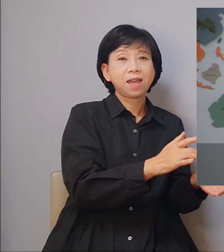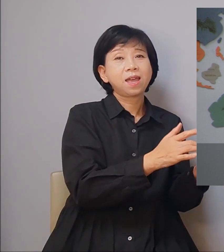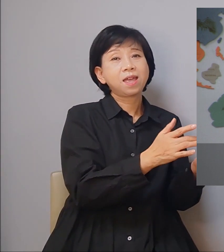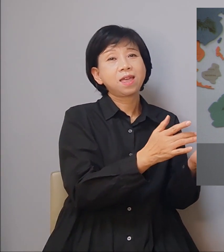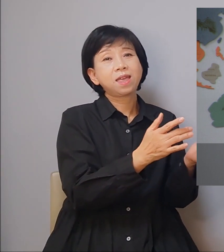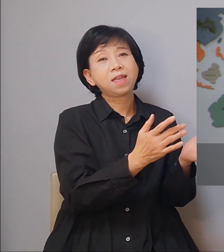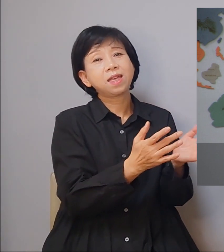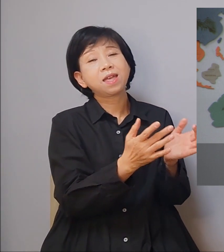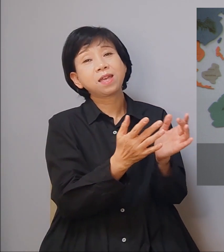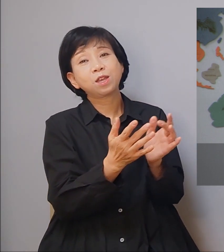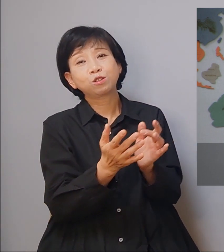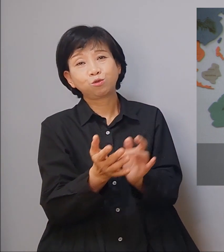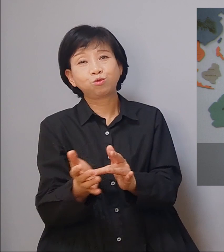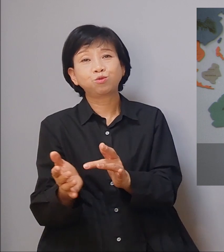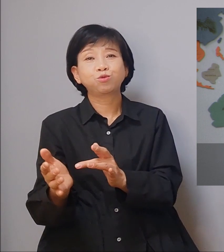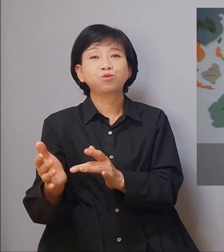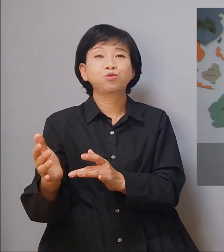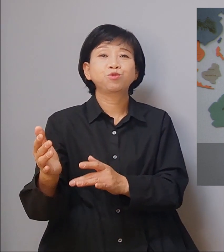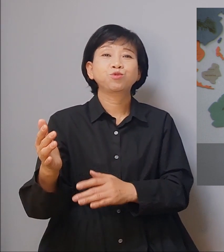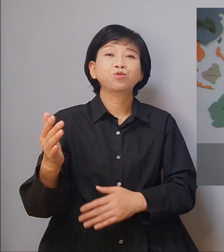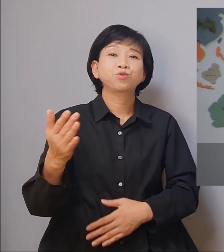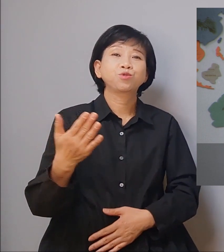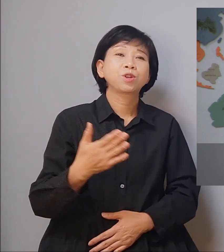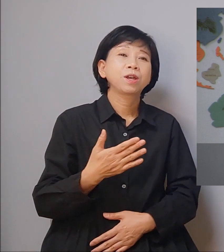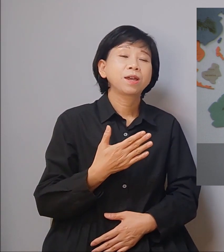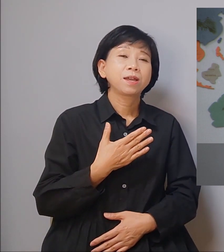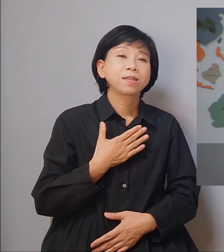독생자 예수